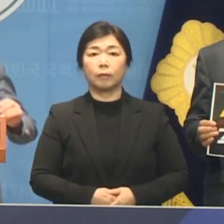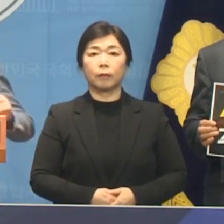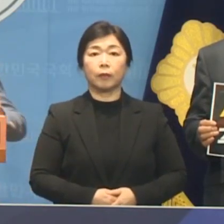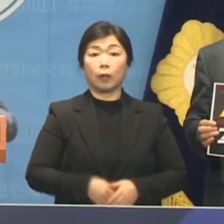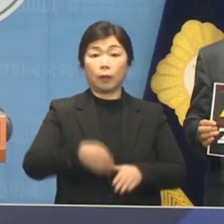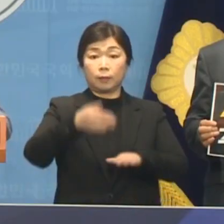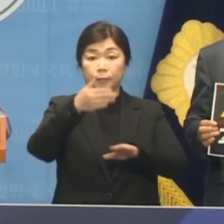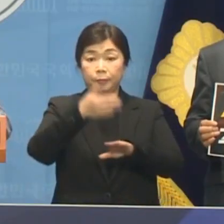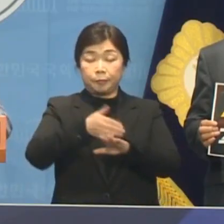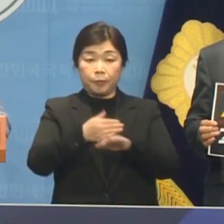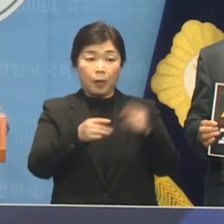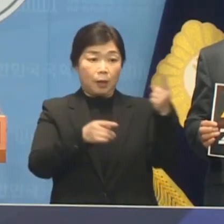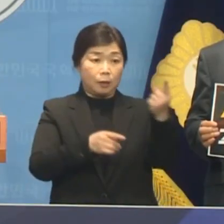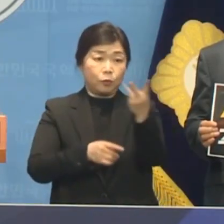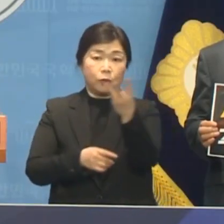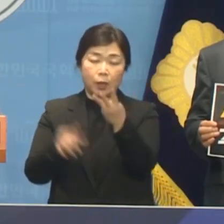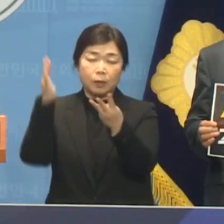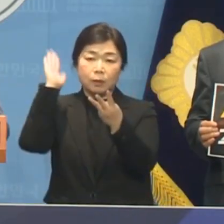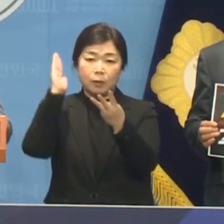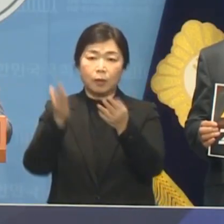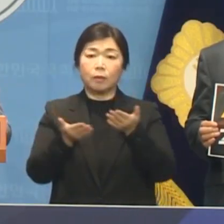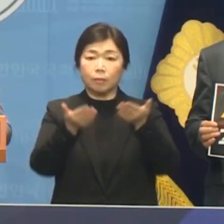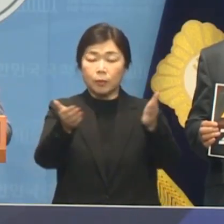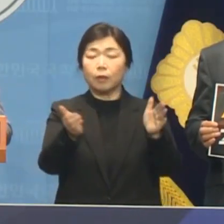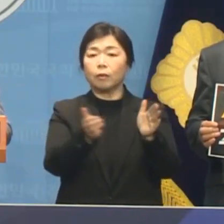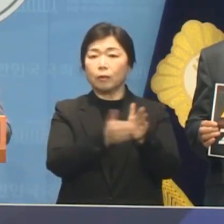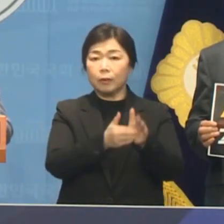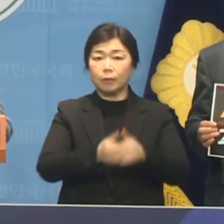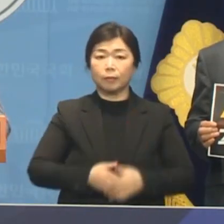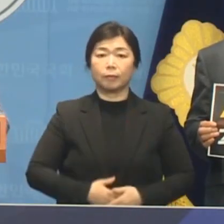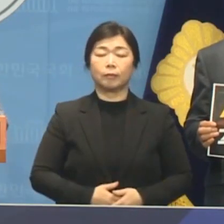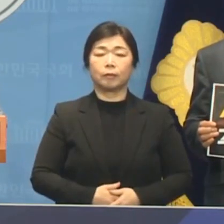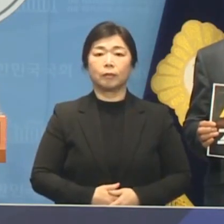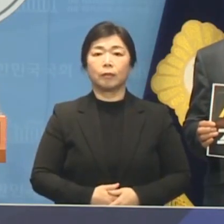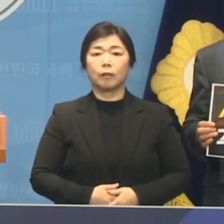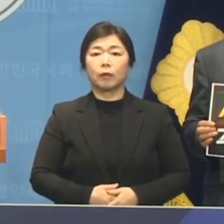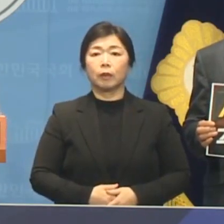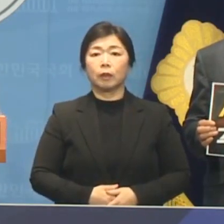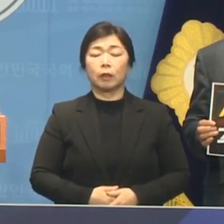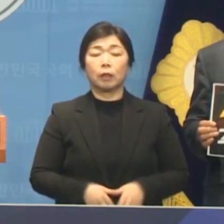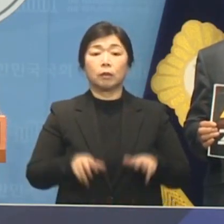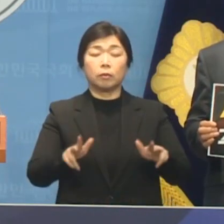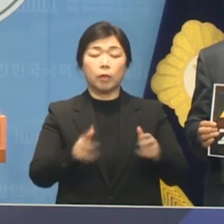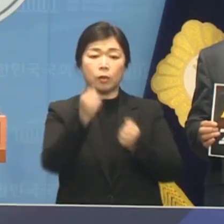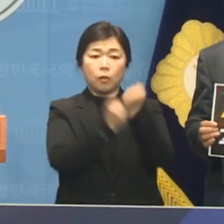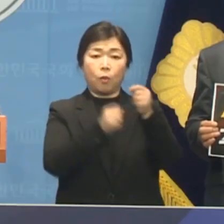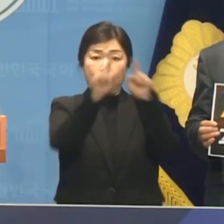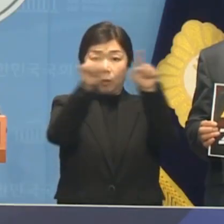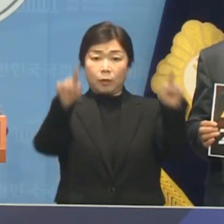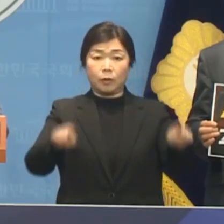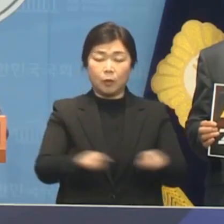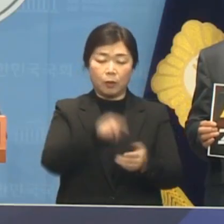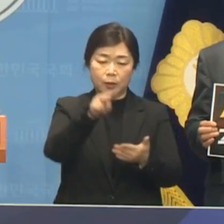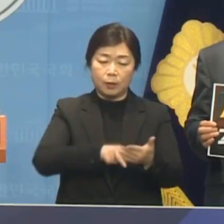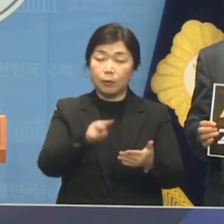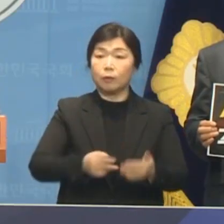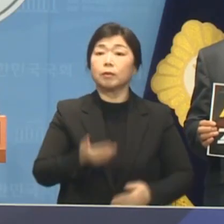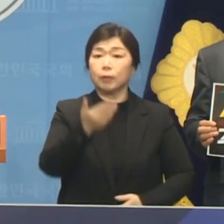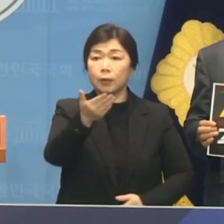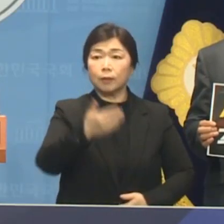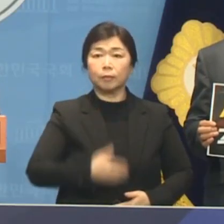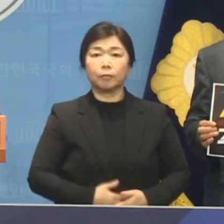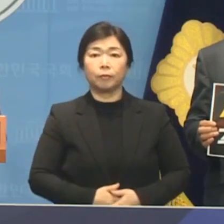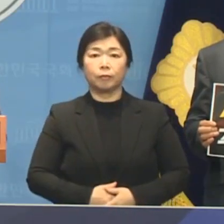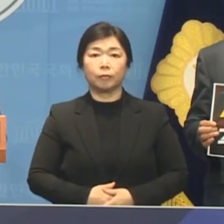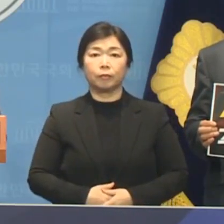네, 감사합니다. 세 분의 발언을 해주셔서 감사하고 이 시간에는 성명서 낭독의